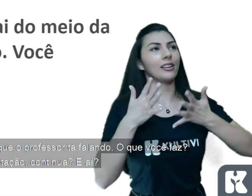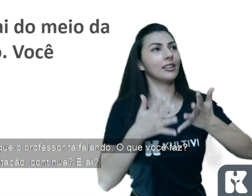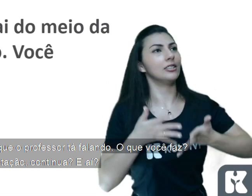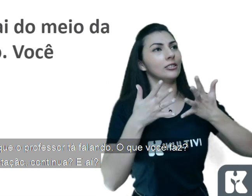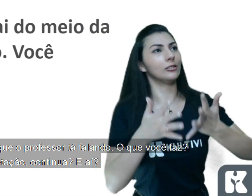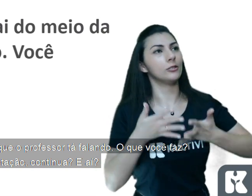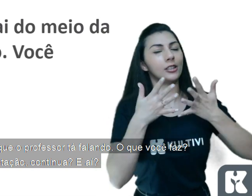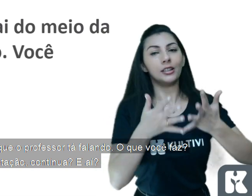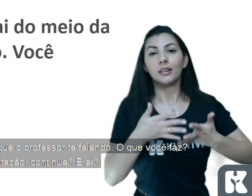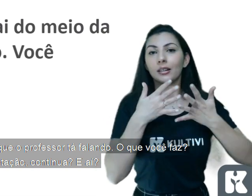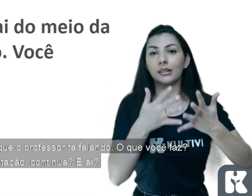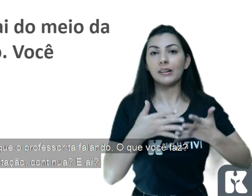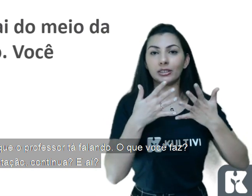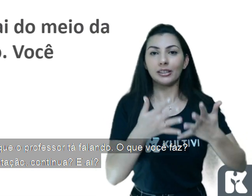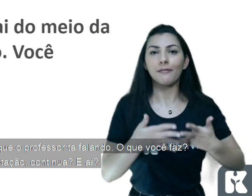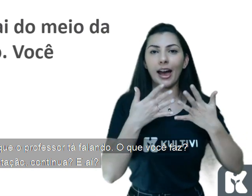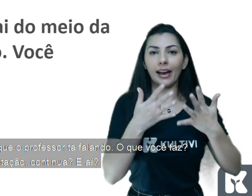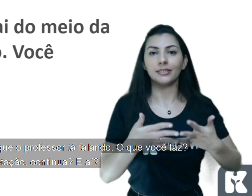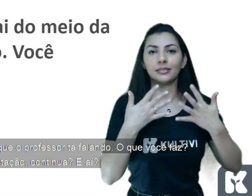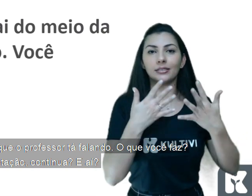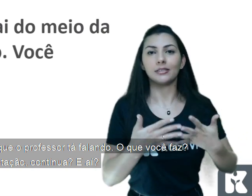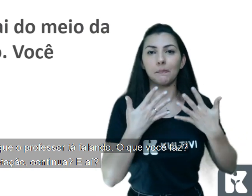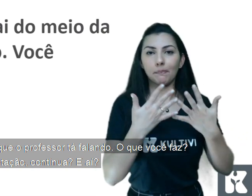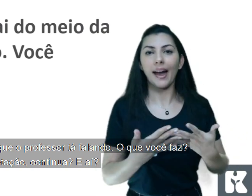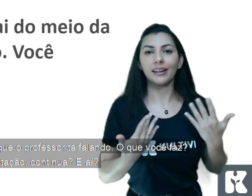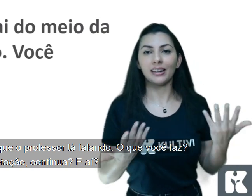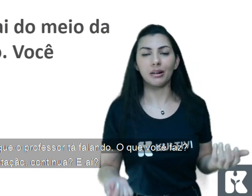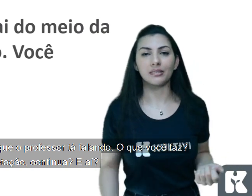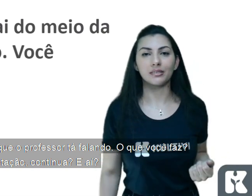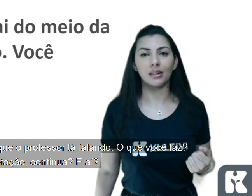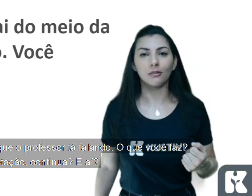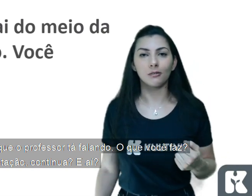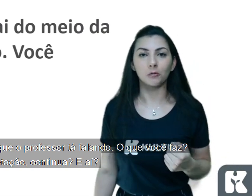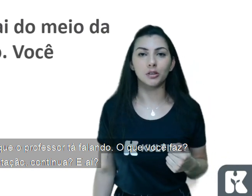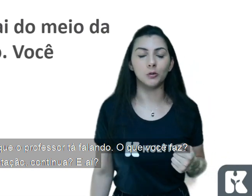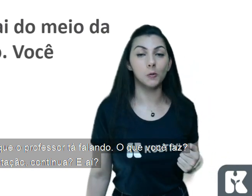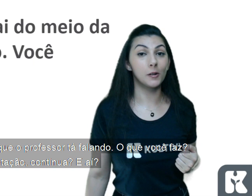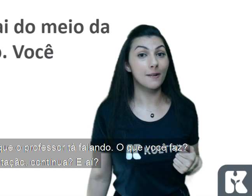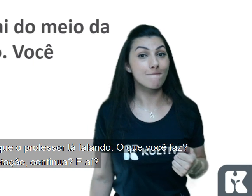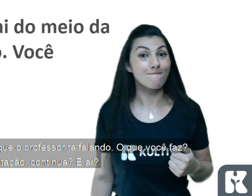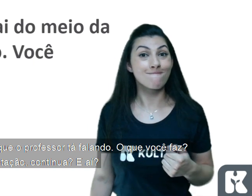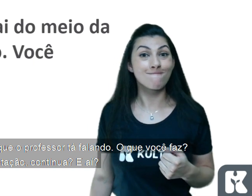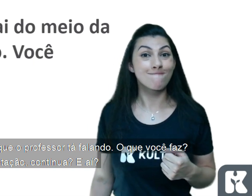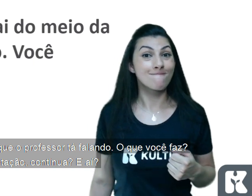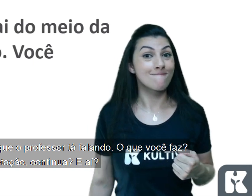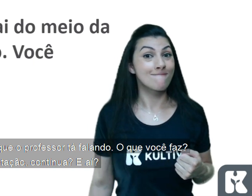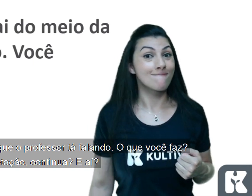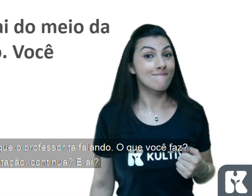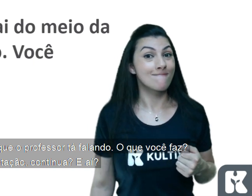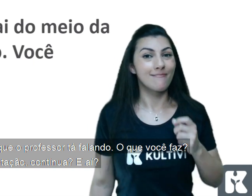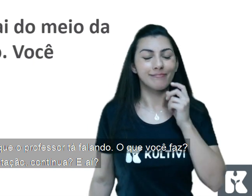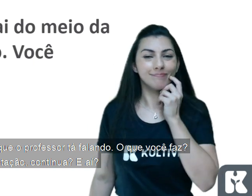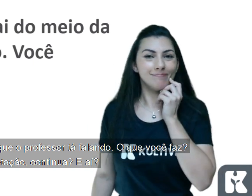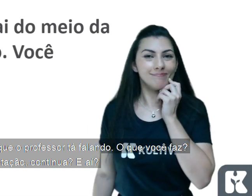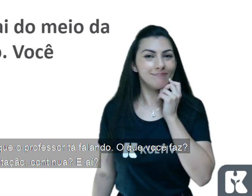está falando, o que você faz? Você para a interpretação, continua.